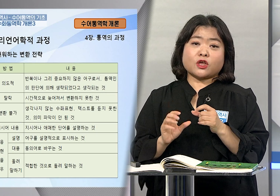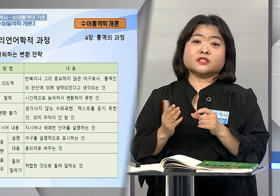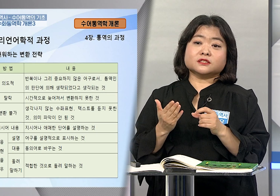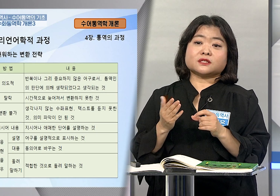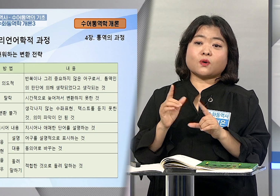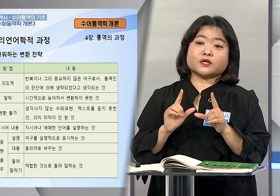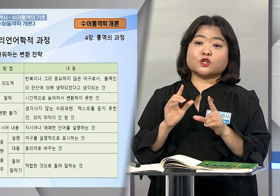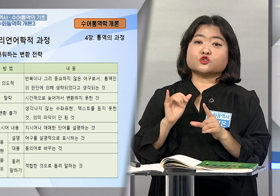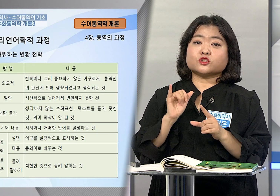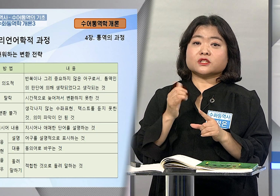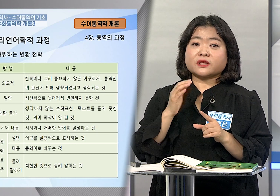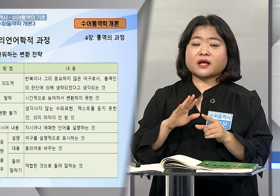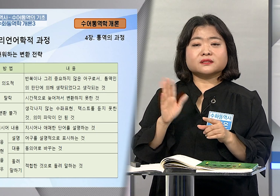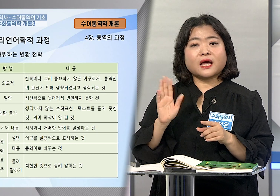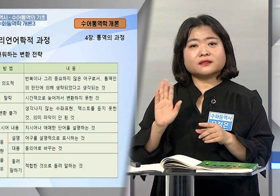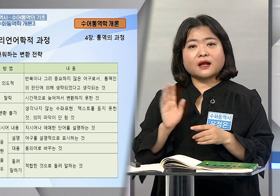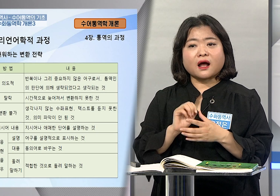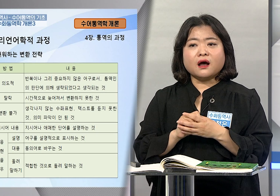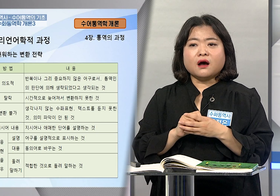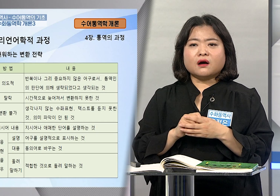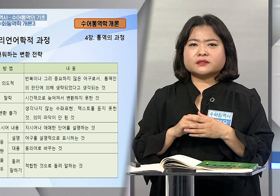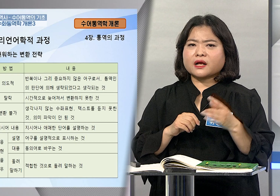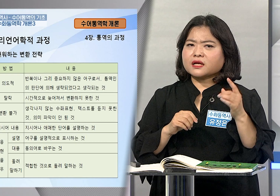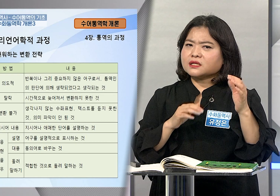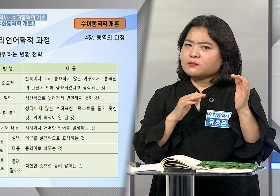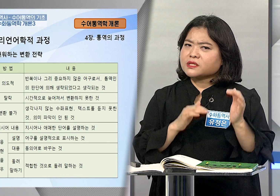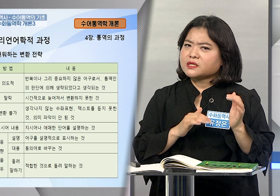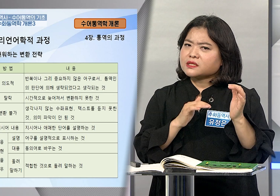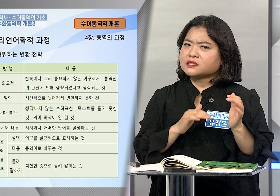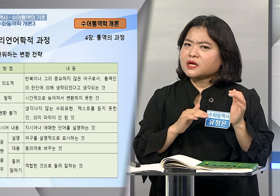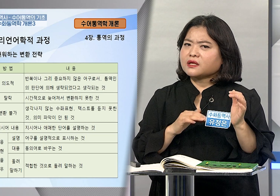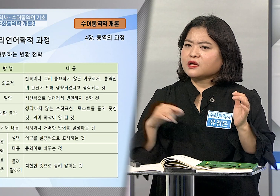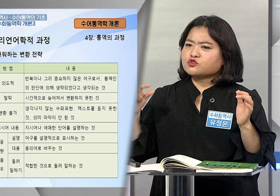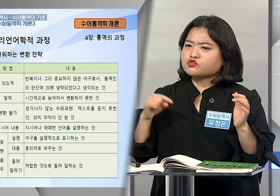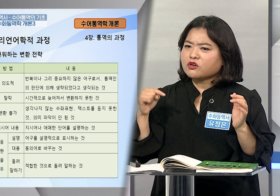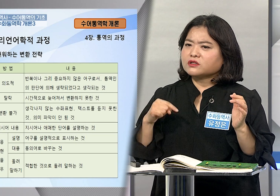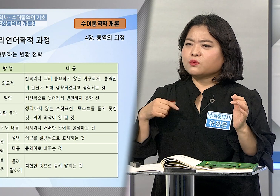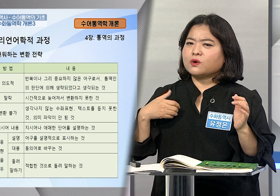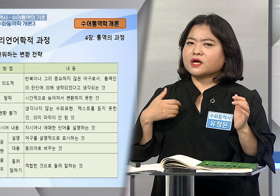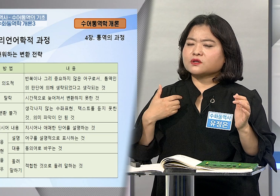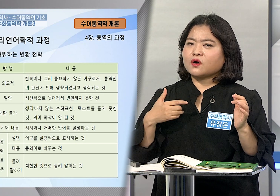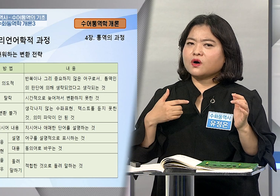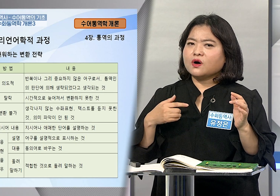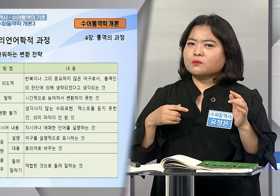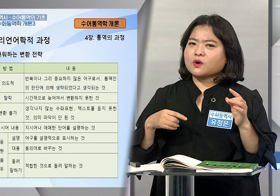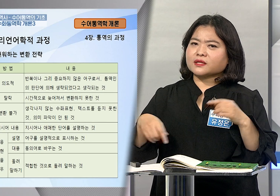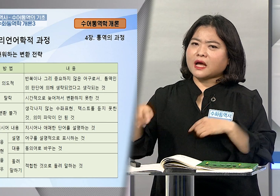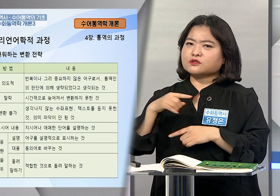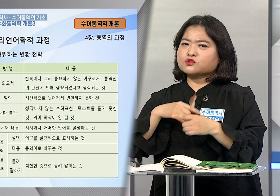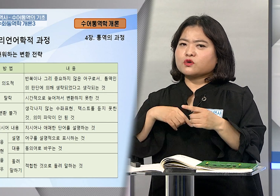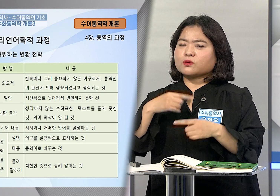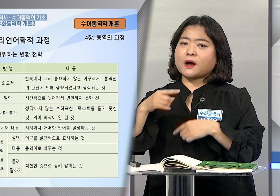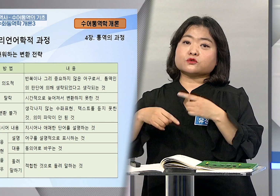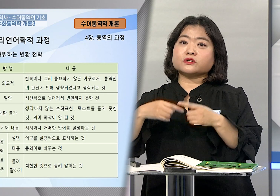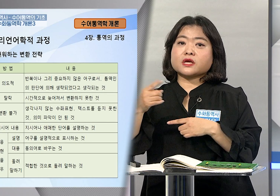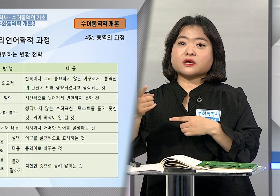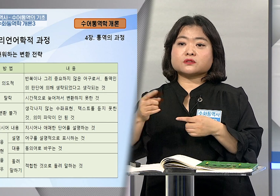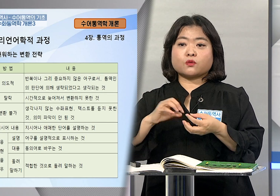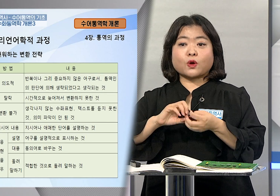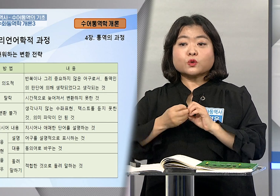되는 상황이 될 수도 있는데 그게 아니라 내가 이 메시지에 대한 수어를 몰라서 뭔가 다른 수어로 바꿔 얘기해서